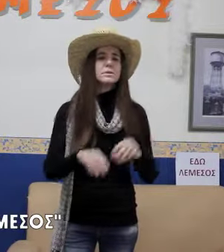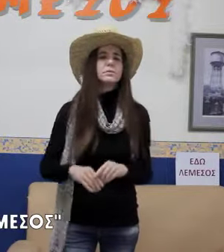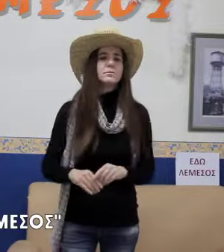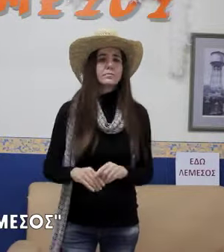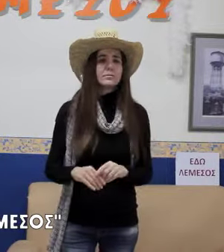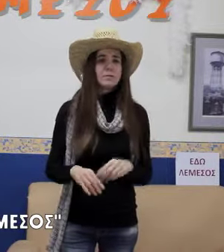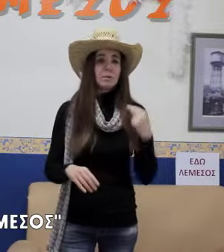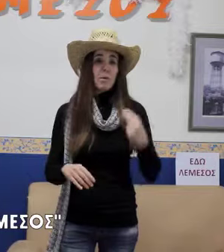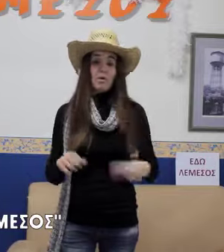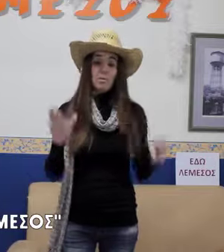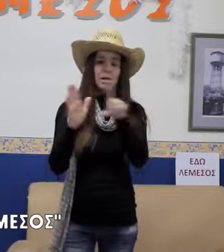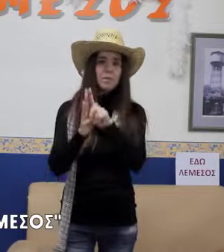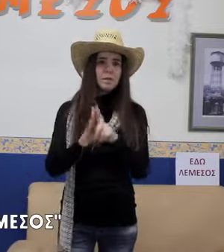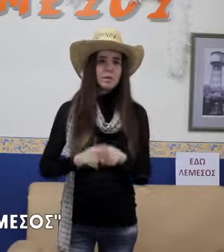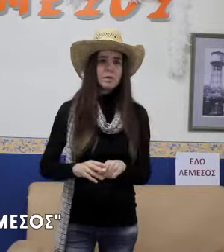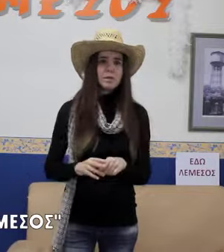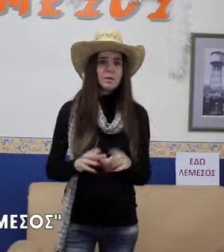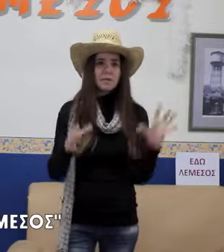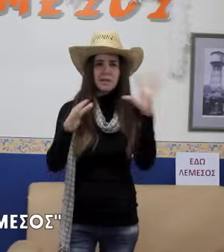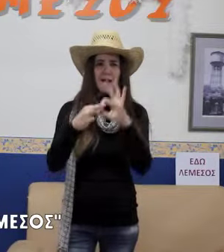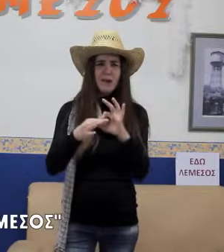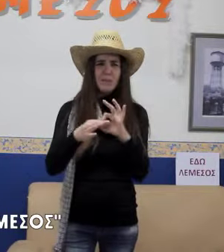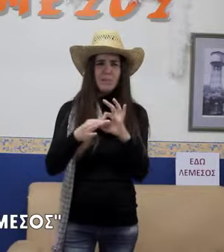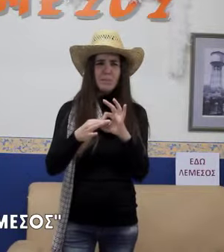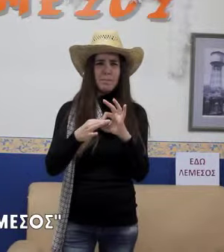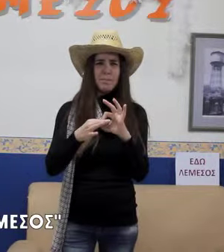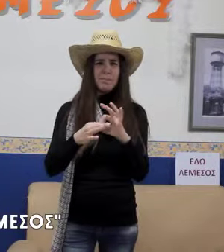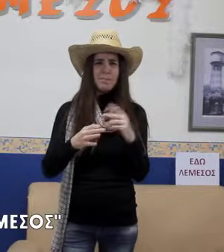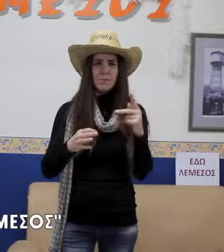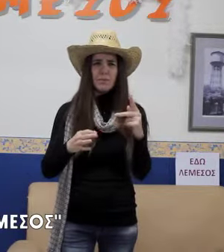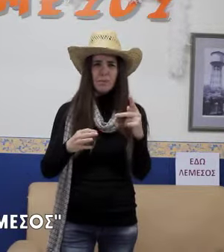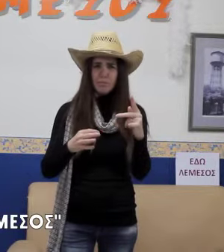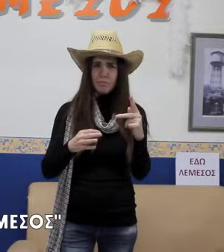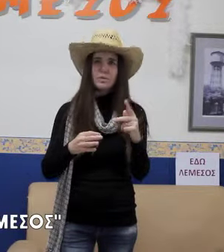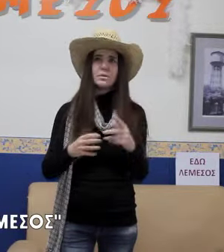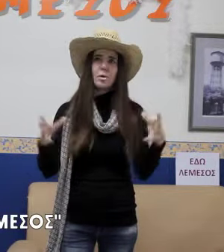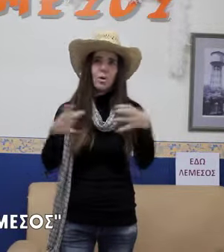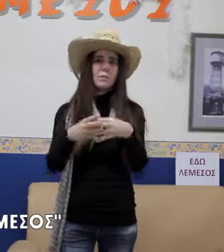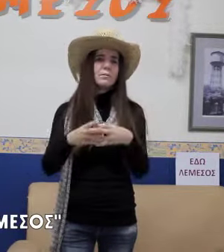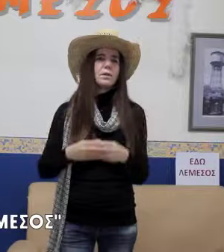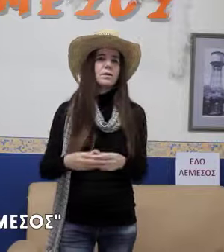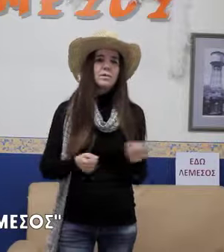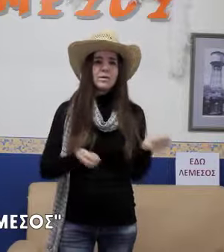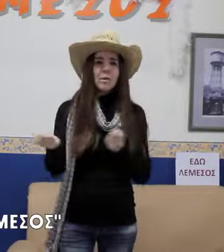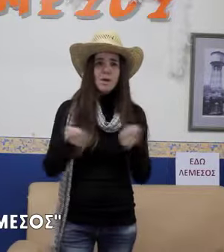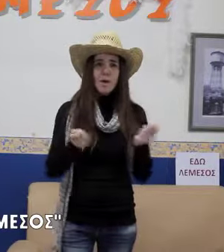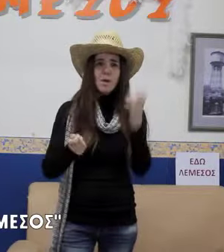Ο Δήμος Λεμεσού, σε συνεργασία με το Ικεπάνα Group, διοργανώνουν έκθεση με